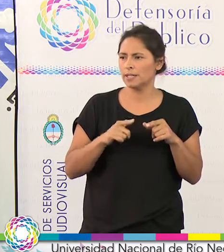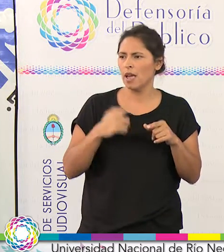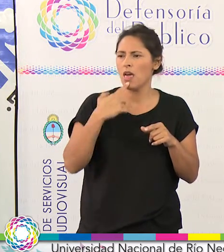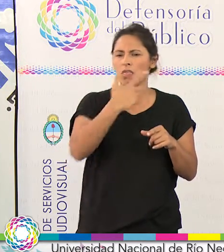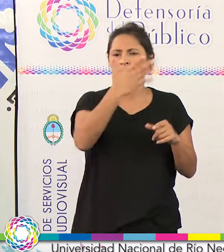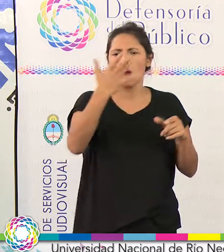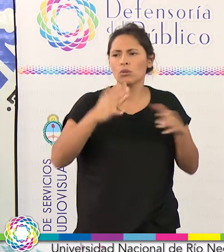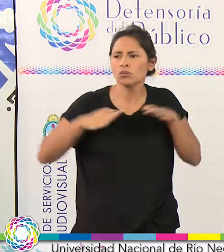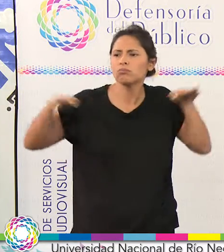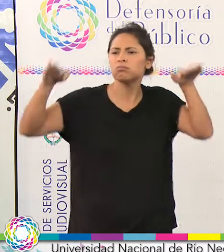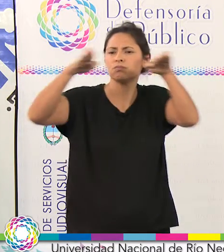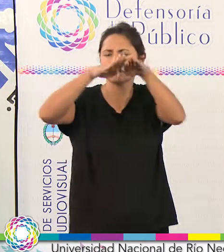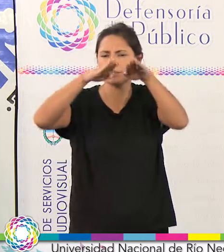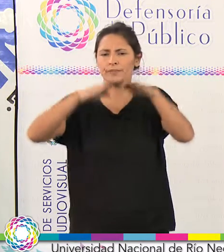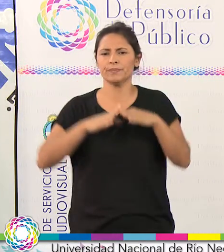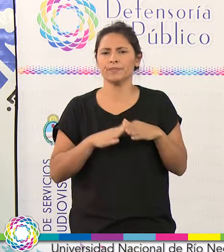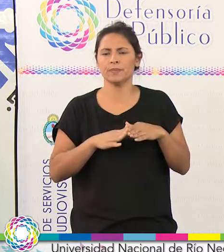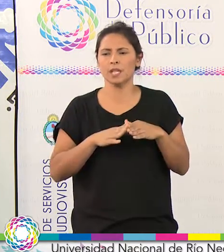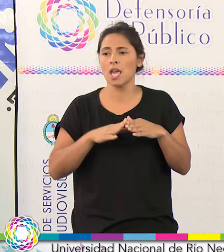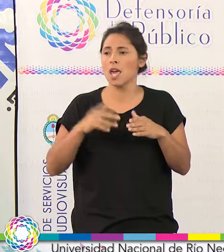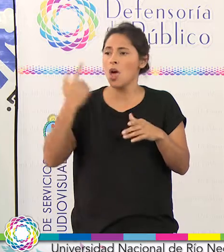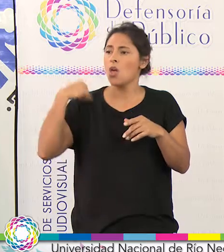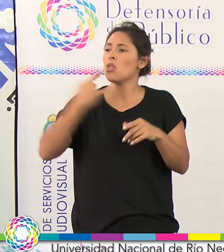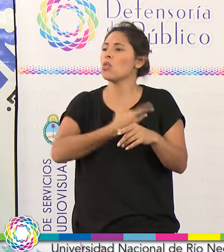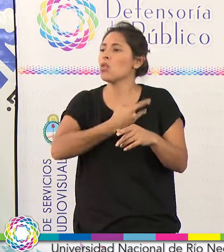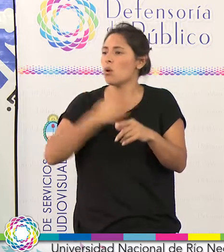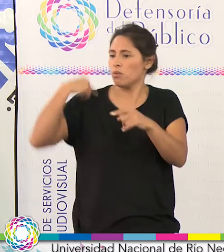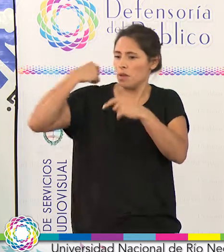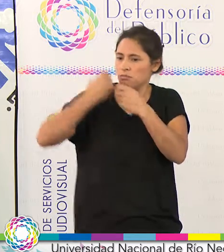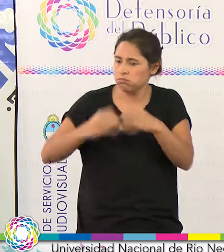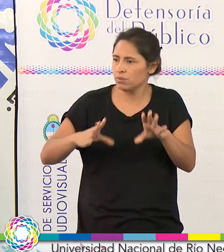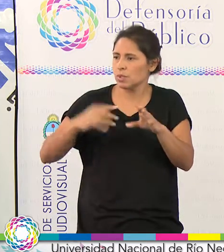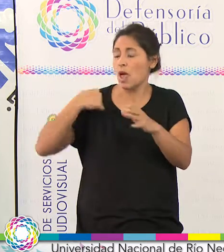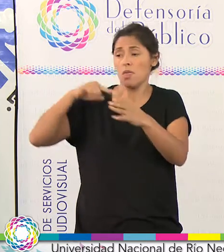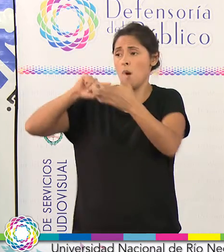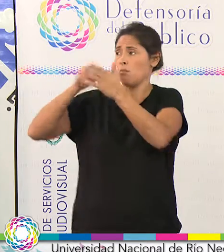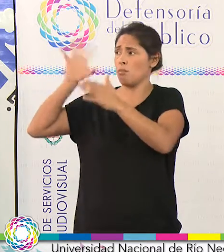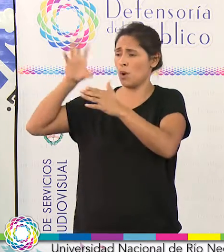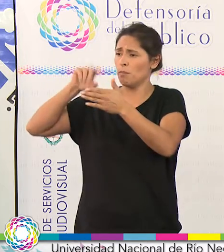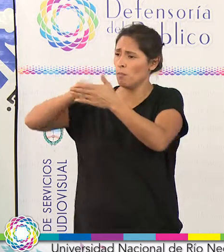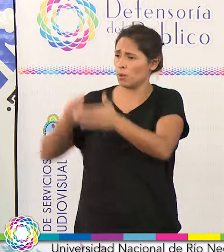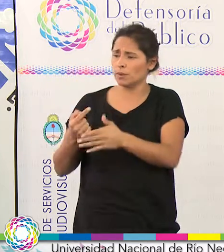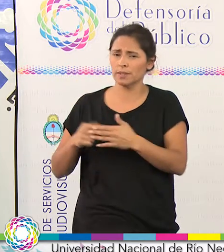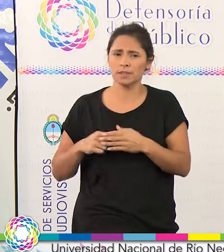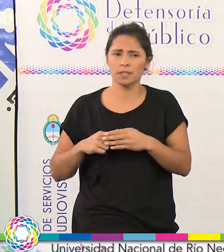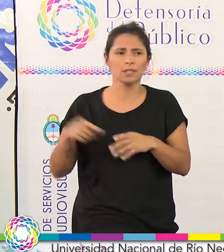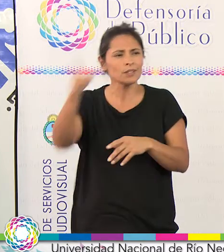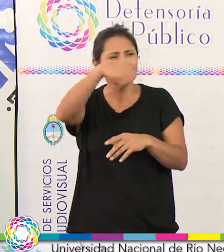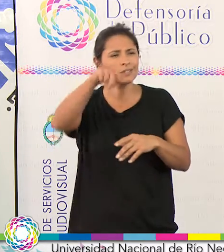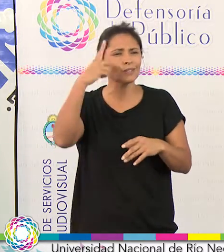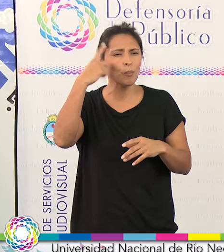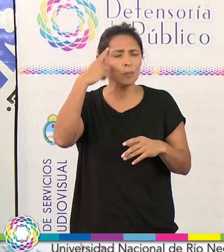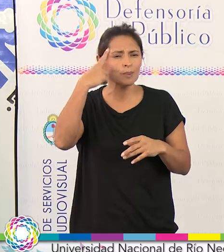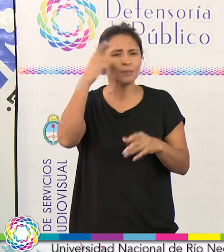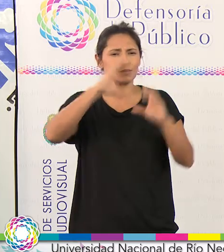veces eurocéntrica, que se produce en la ciudad de Buenos Aires, que tiene una mirada de la realidad. Y justamente si pensamos la comunicación como un derecho